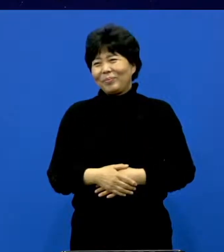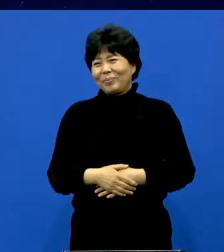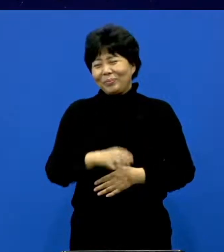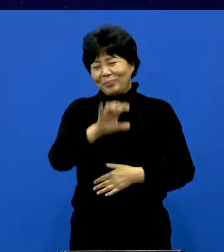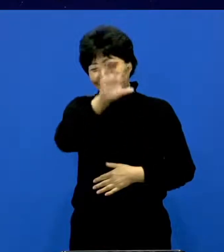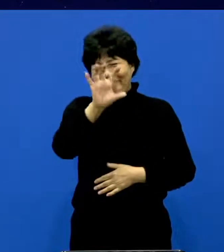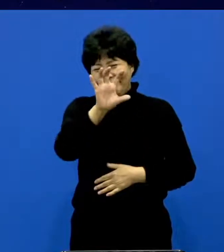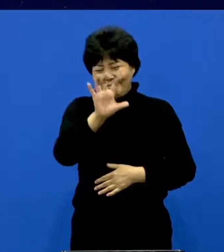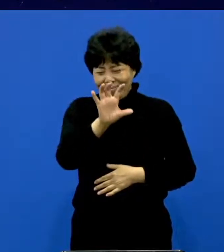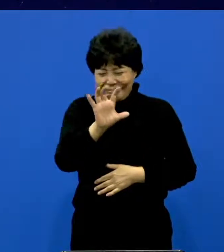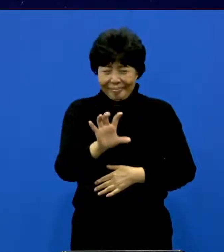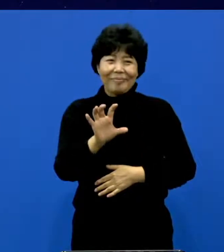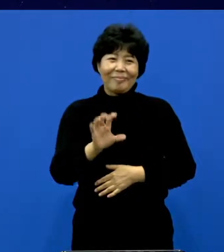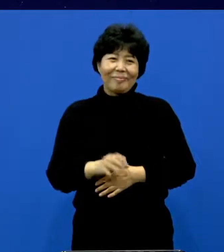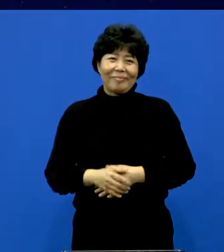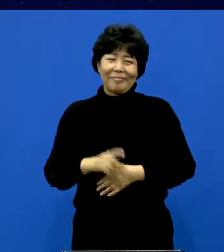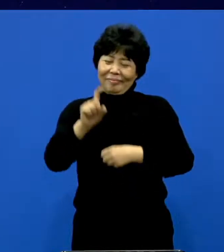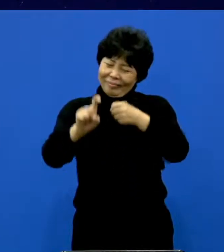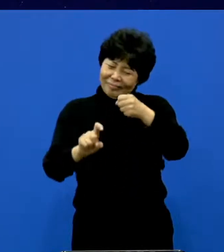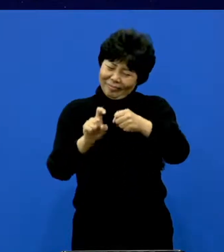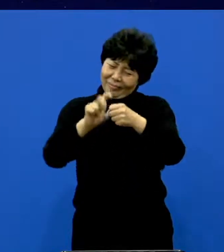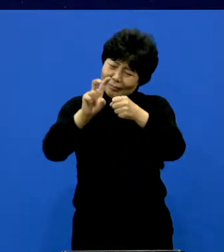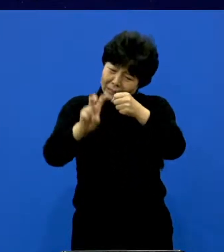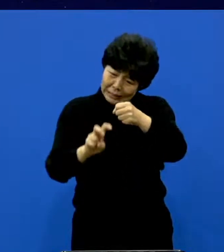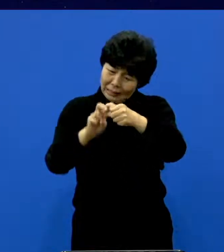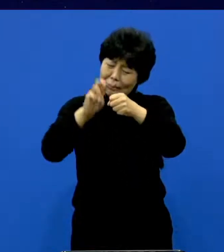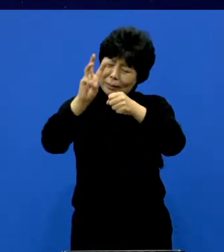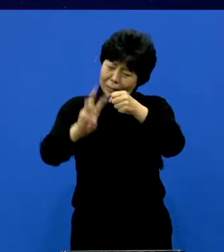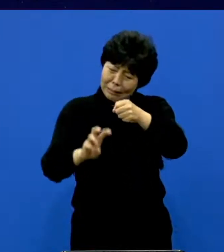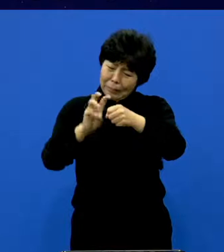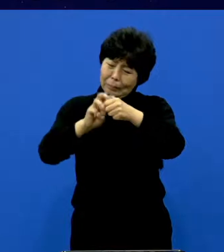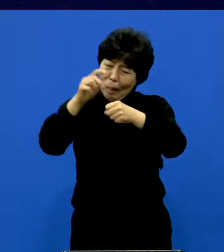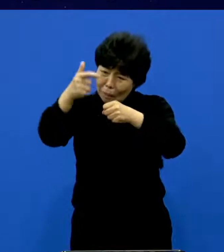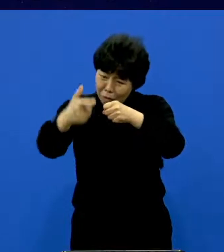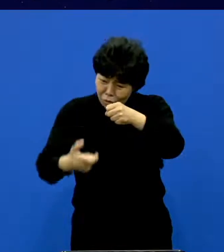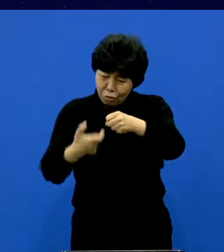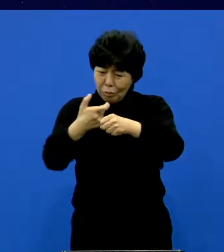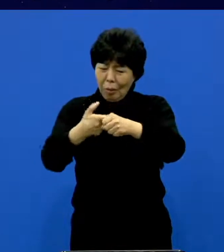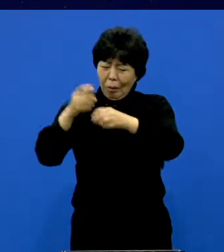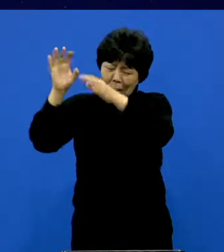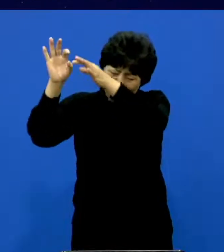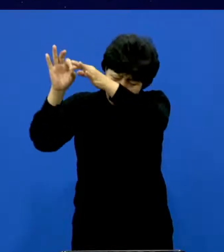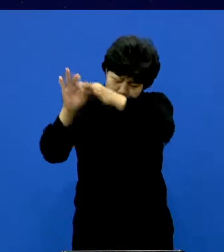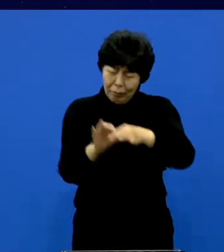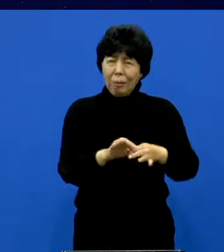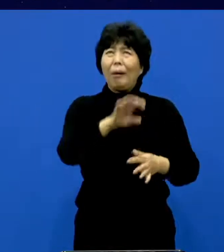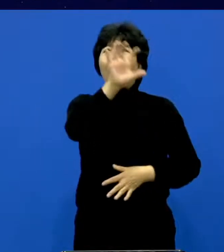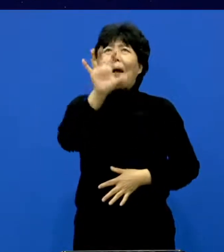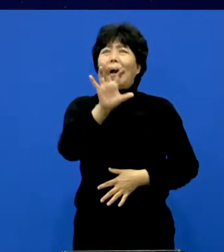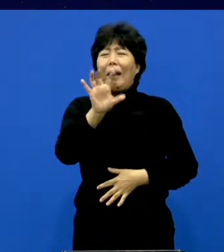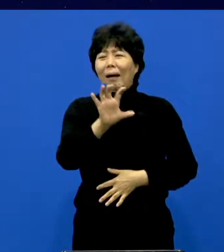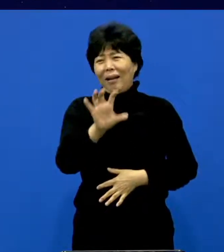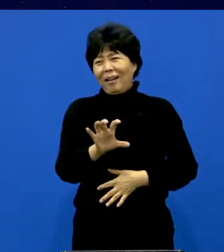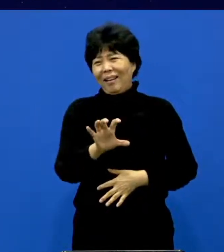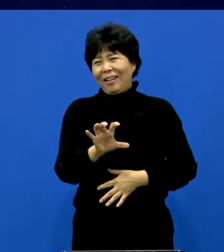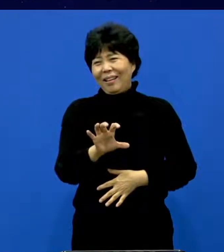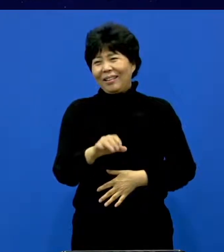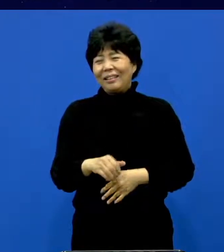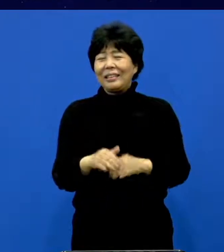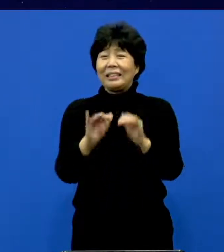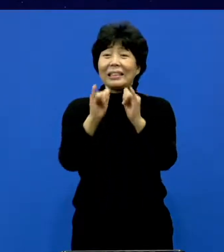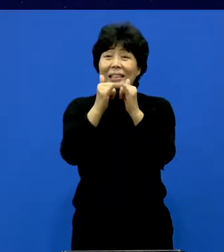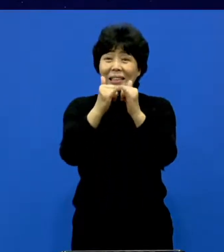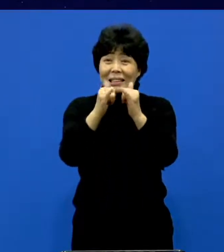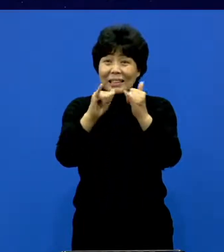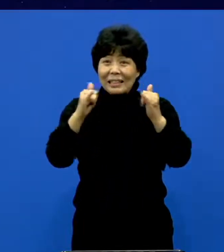여러분, 그게 10년, 20년, 30년, 40년, 50년, 60년 그렇게 반복하고 살아요. 우리 그냥 인간적인